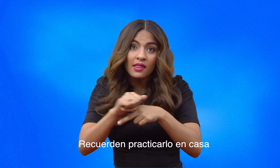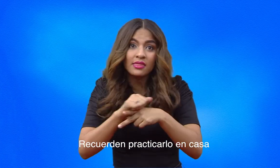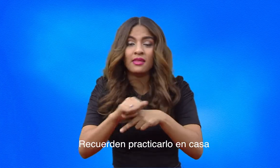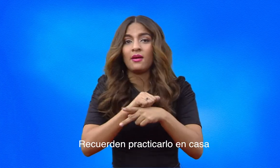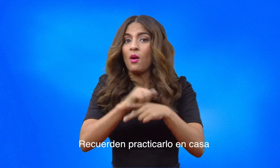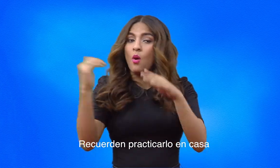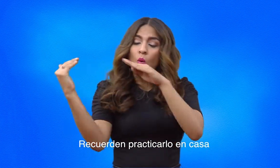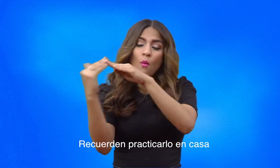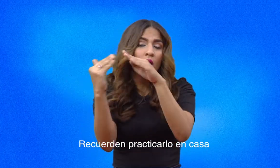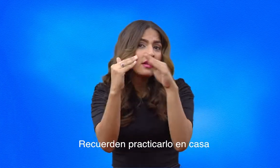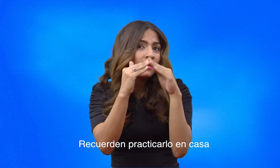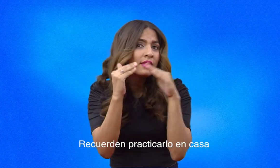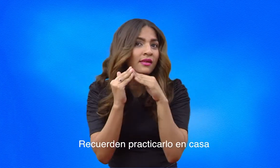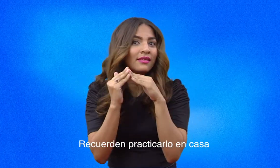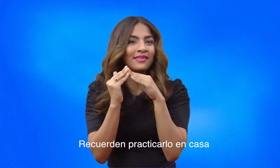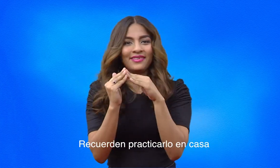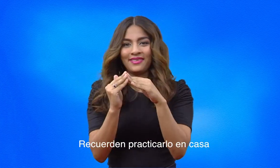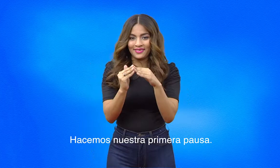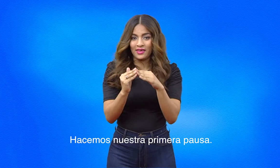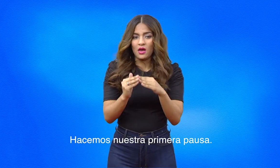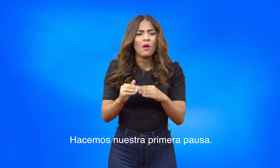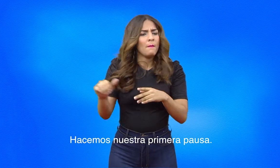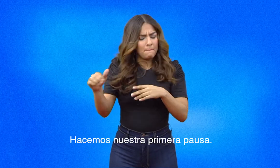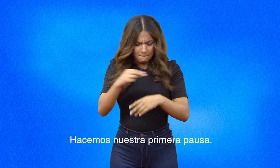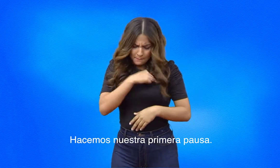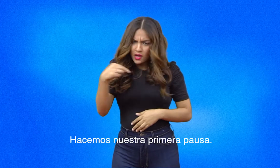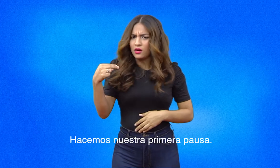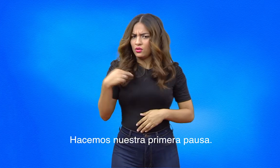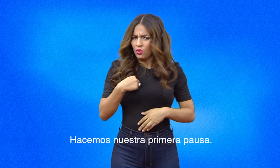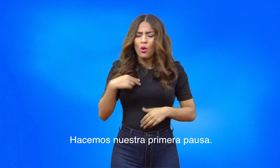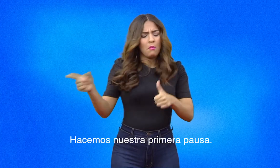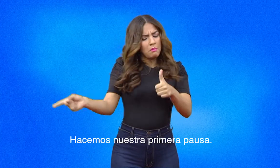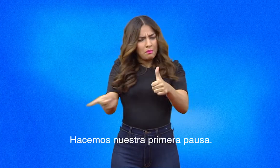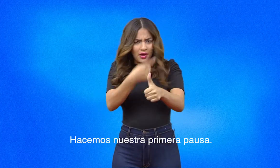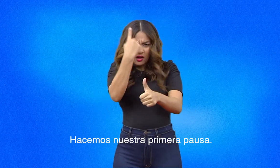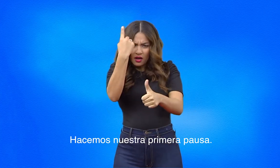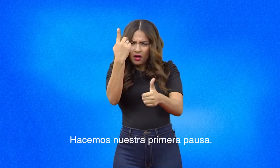practicamos en casa. Hacemos nuestra primera pausa.